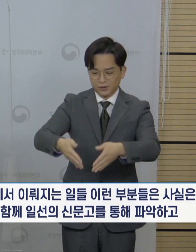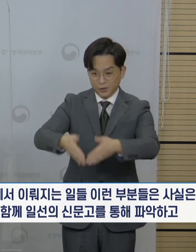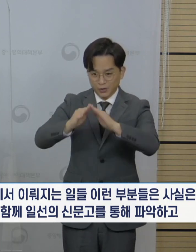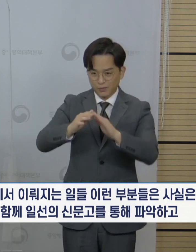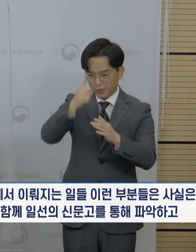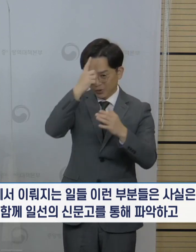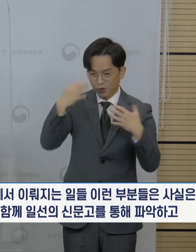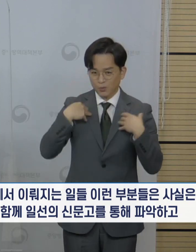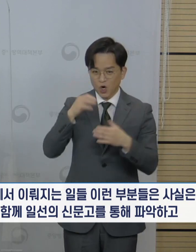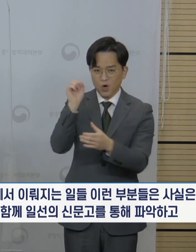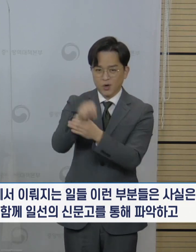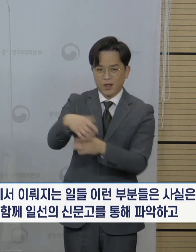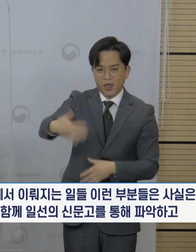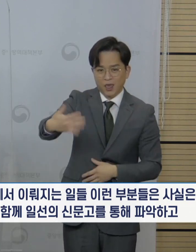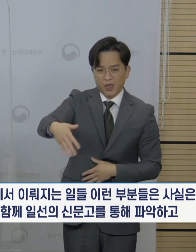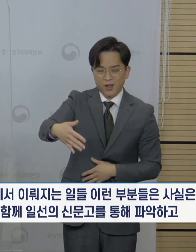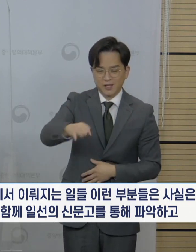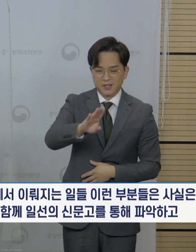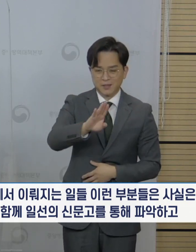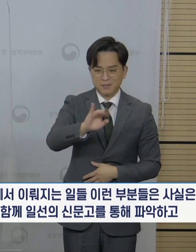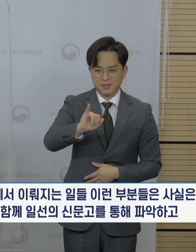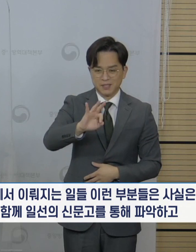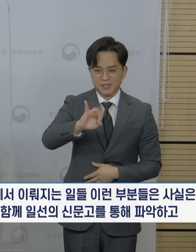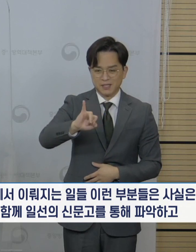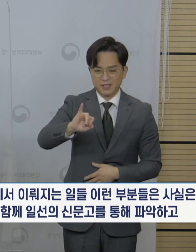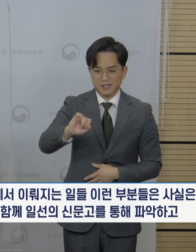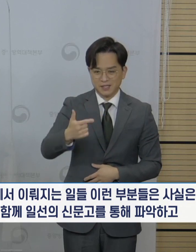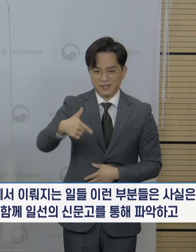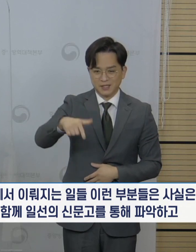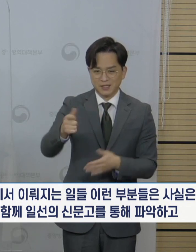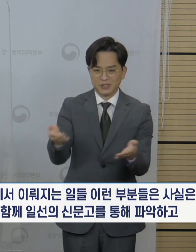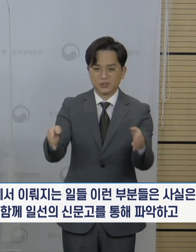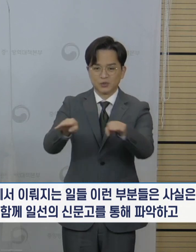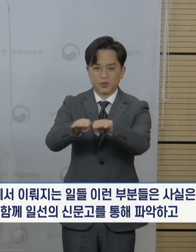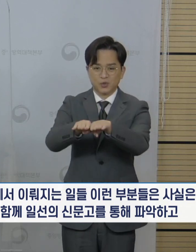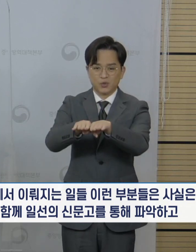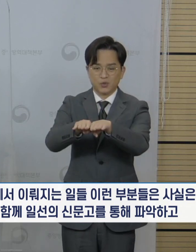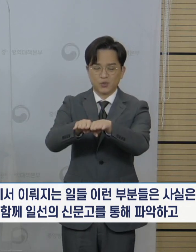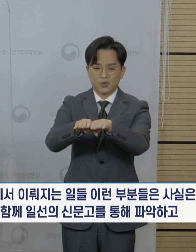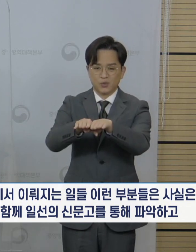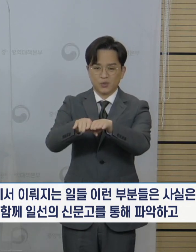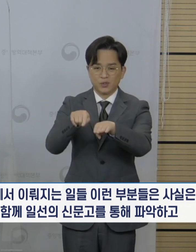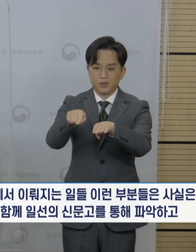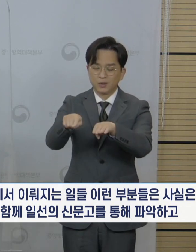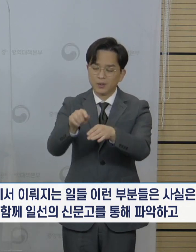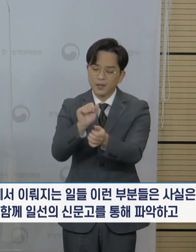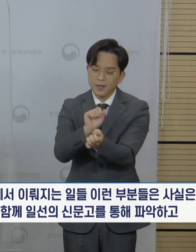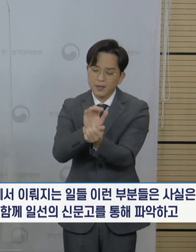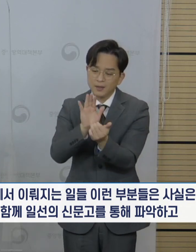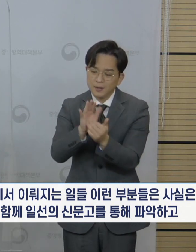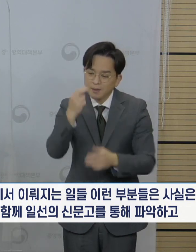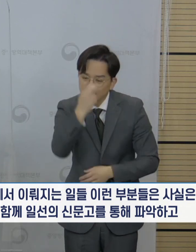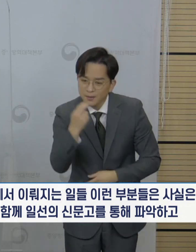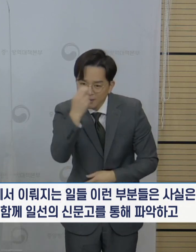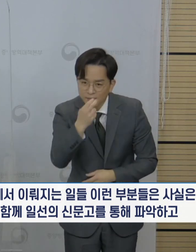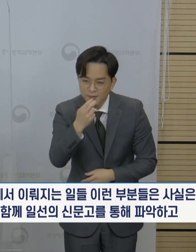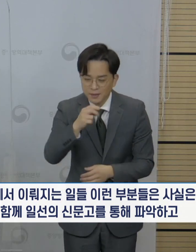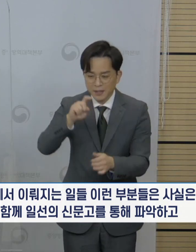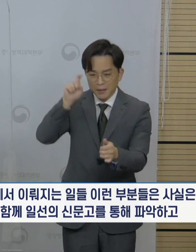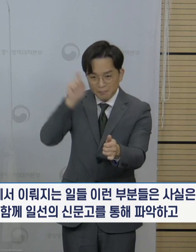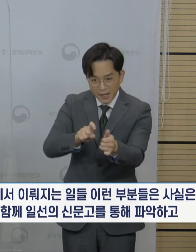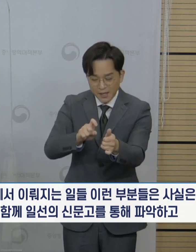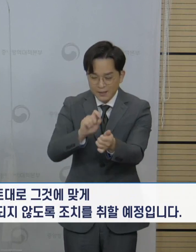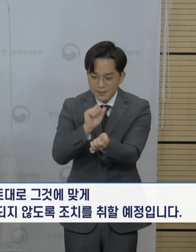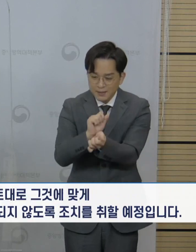사실은 좀더 현장 상황을 아무래도 관계부처 또 지자체 등과 함께 일산의 신고를 중심으로 해서